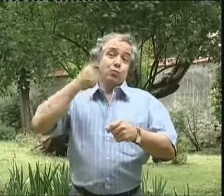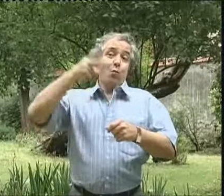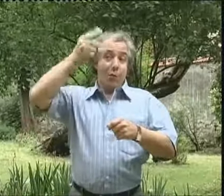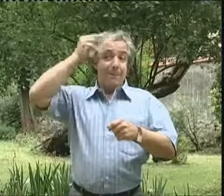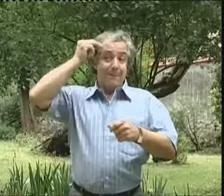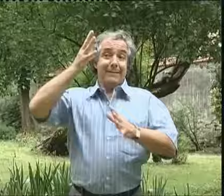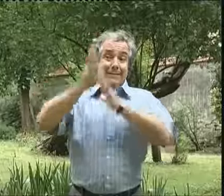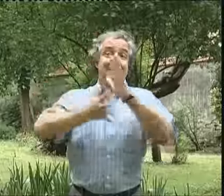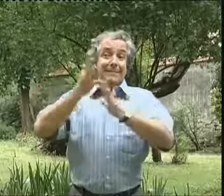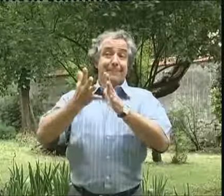signée.